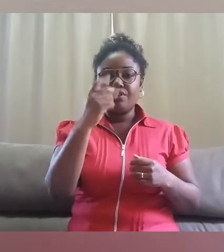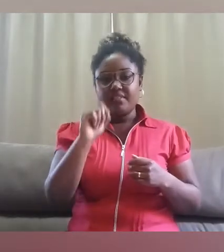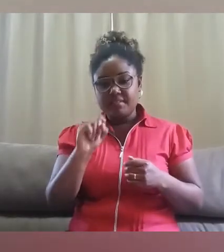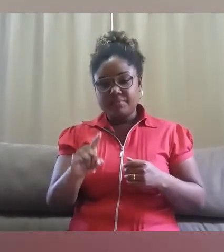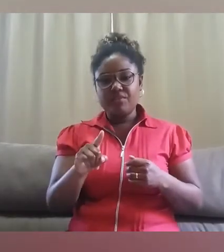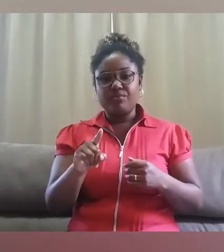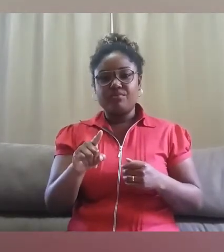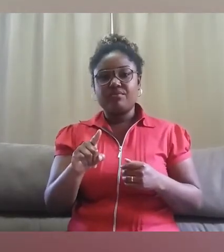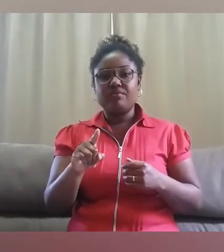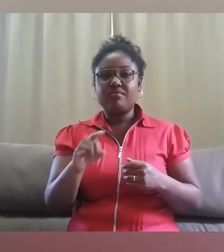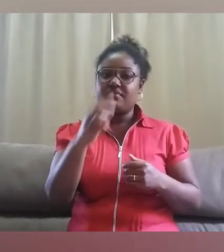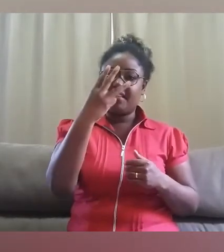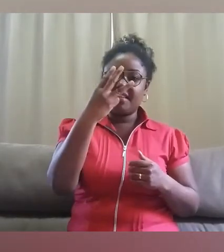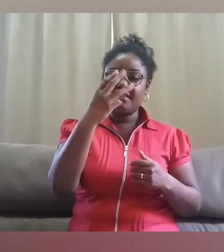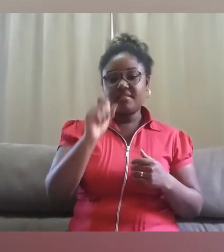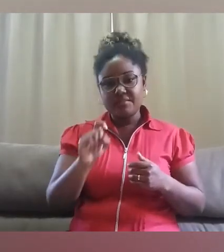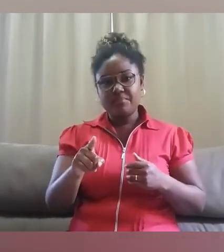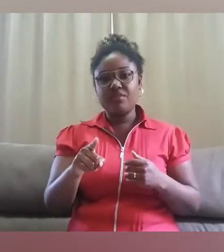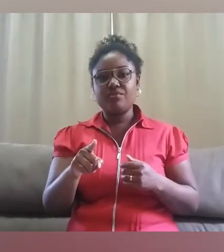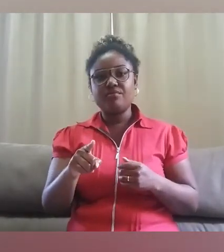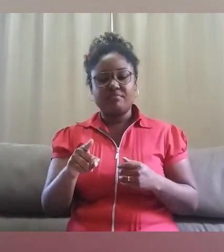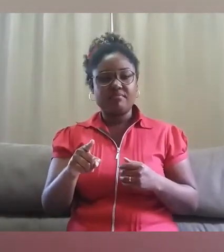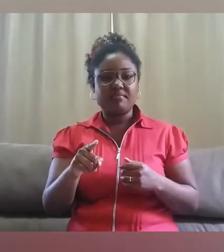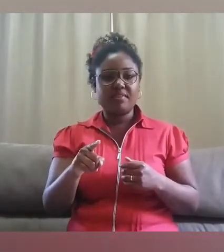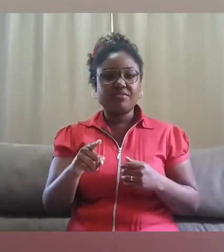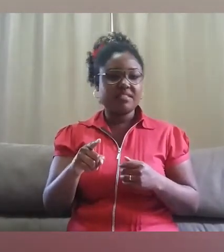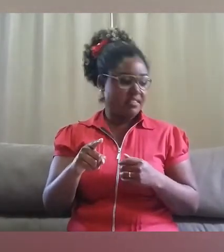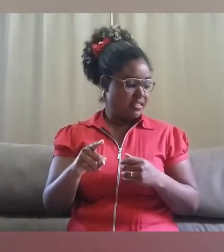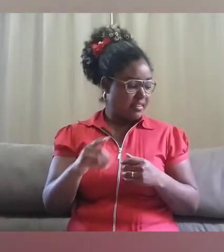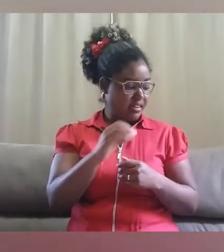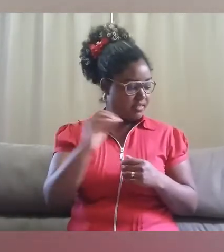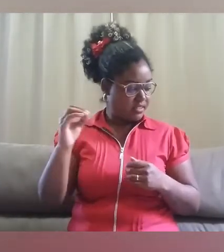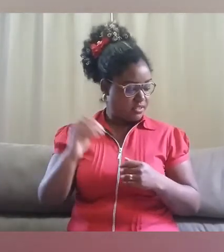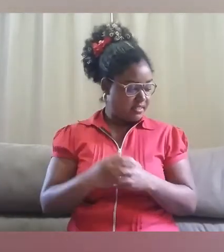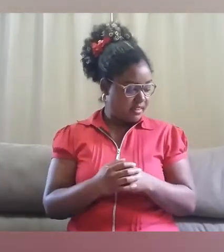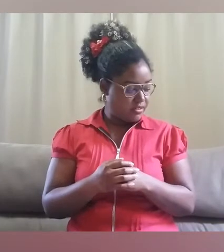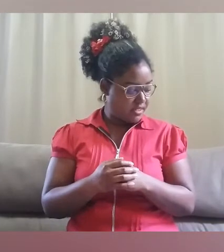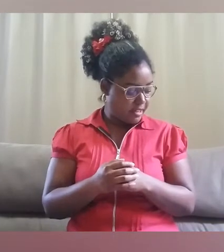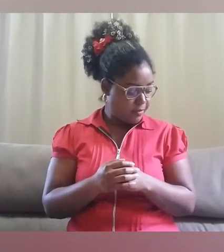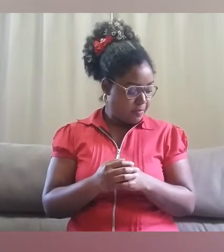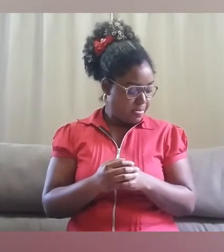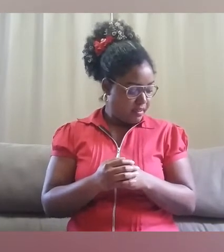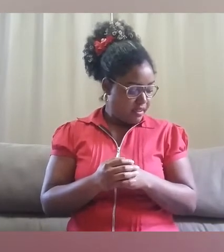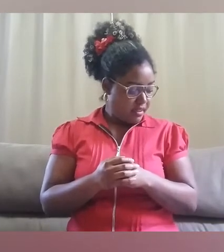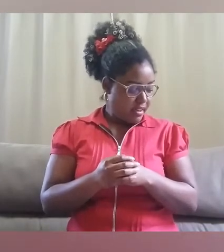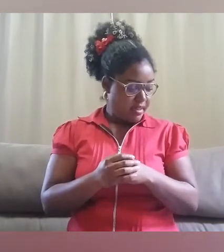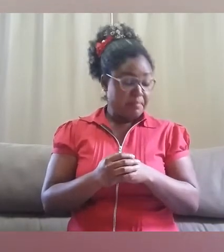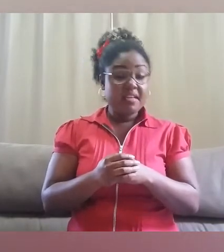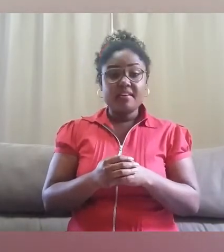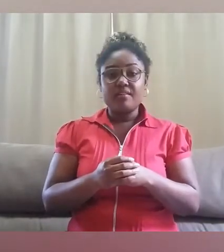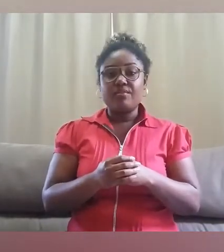2.000. 3.000. Para facilitar, não tem que soletrar o 0. É milhão.